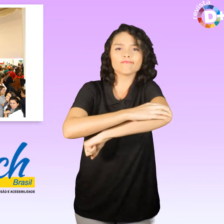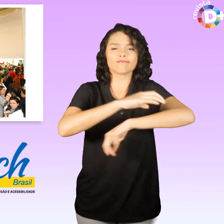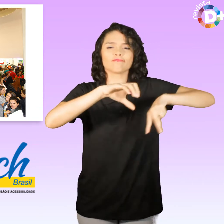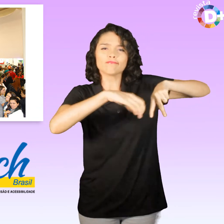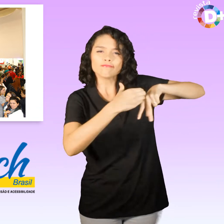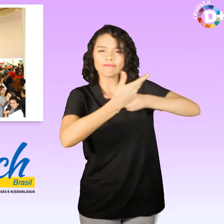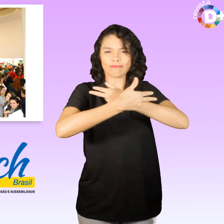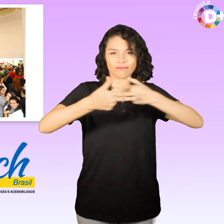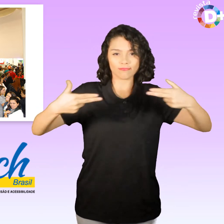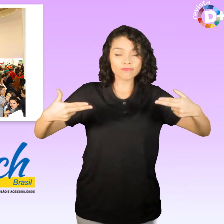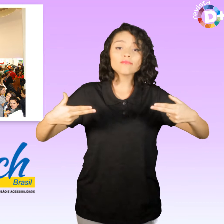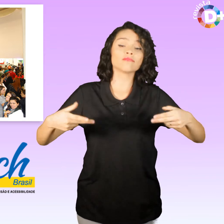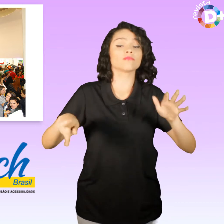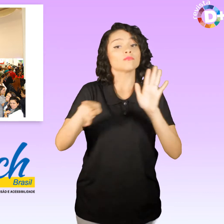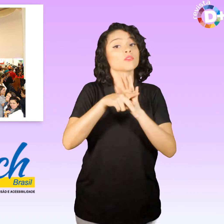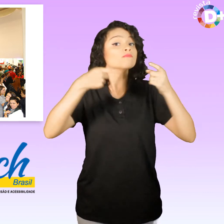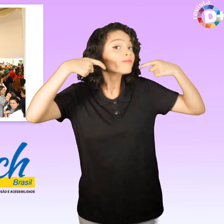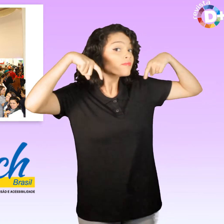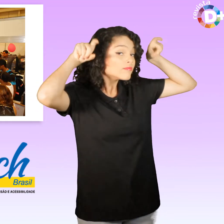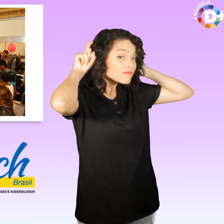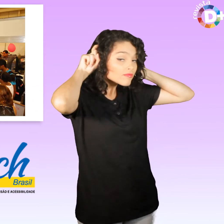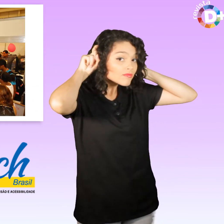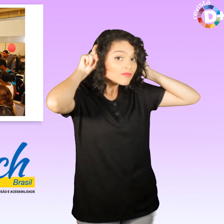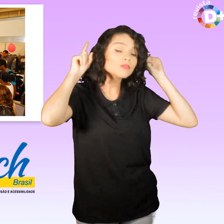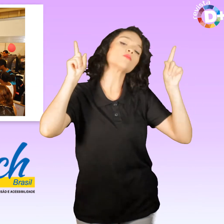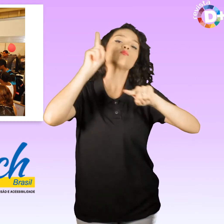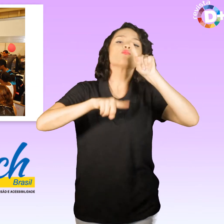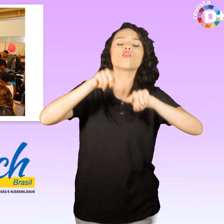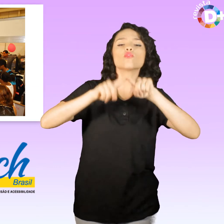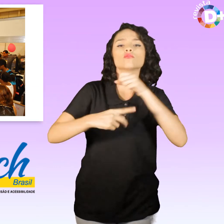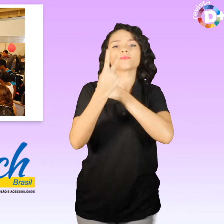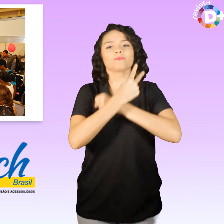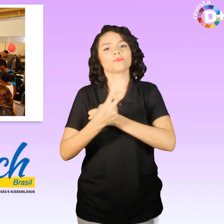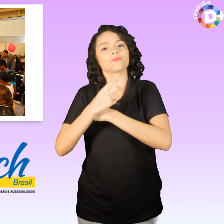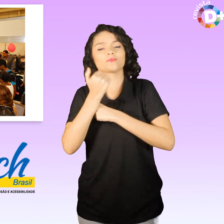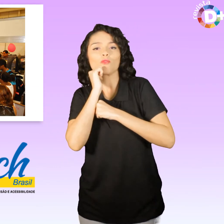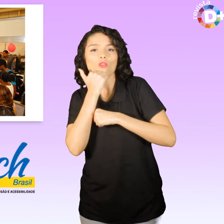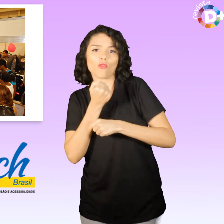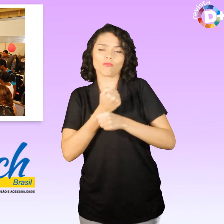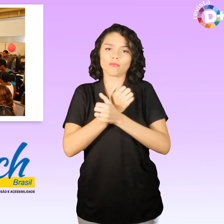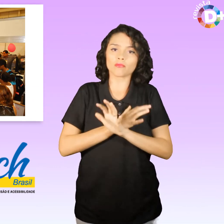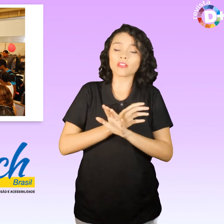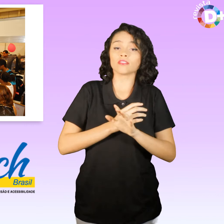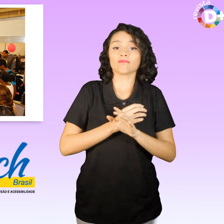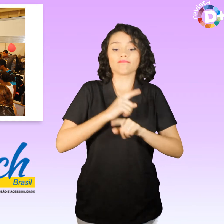órteses, aparelhos auditivos, produtos ortopédicos, materiais